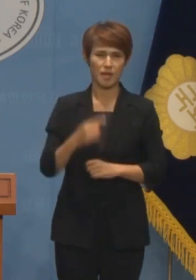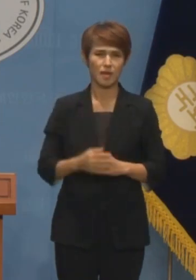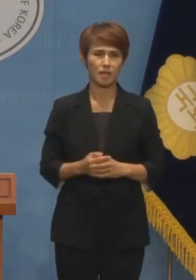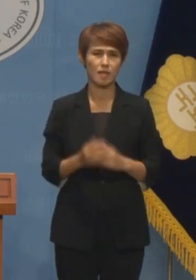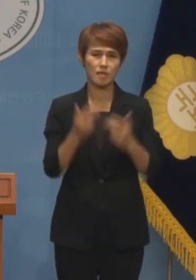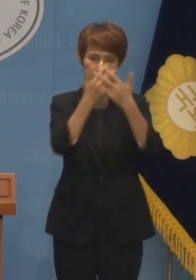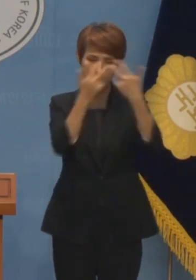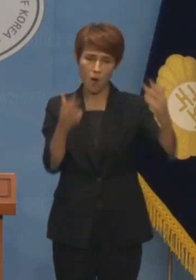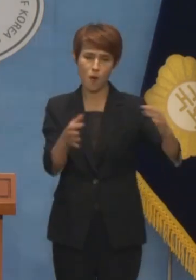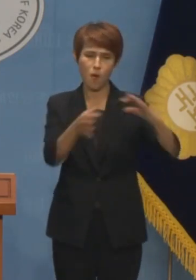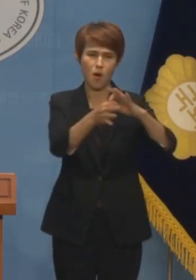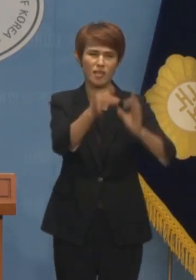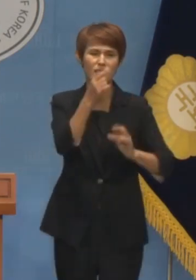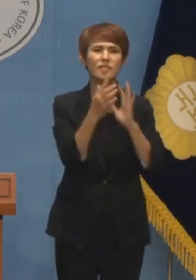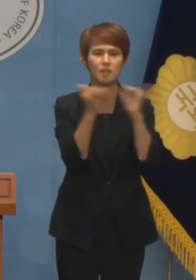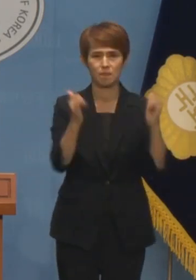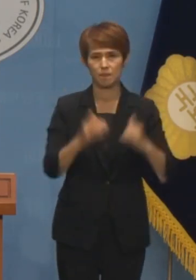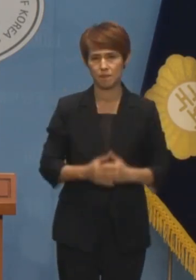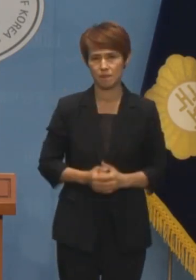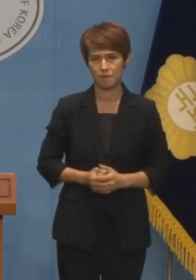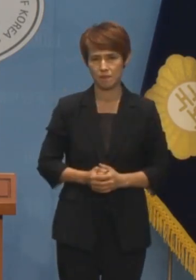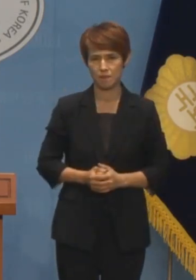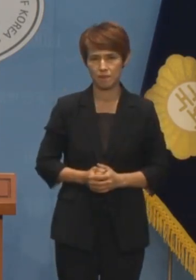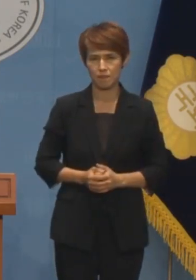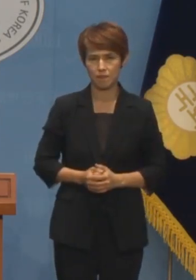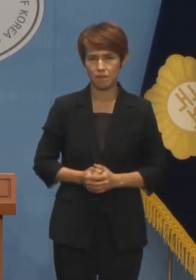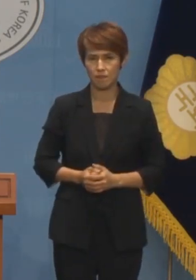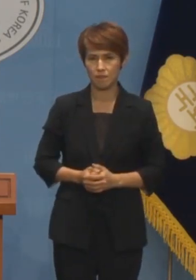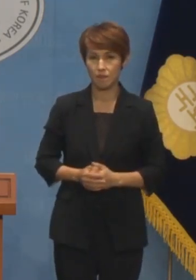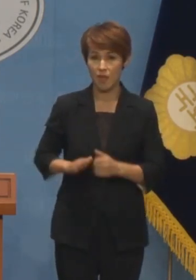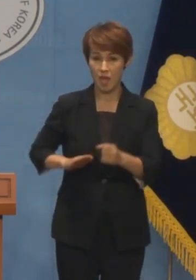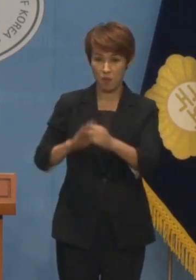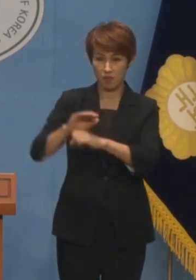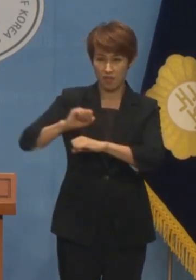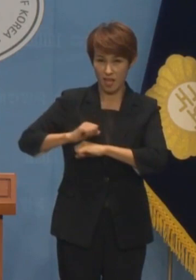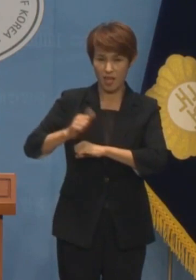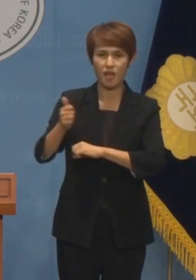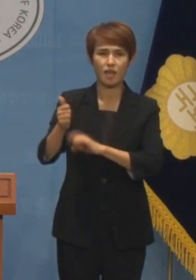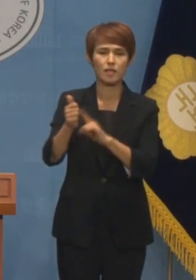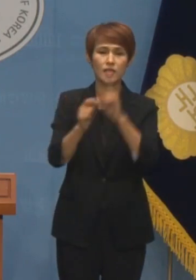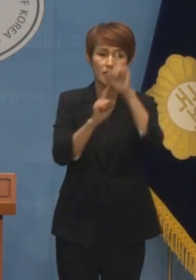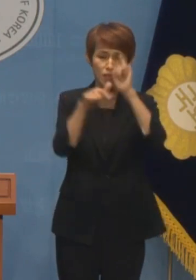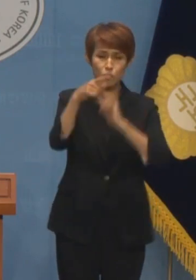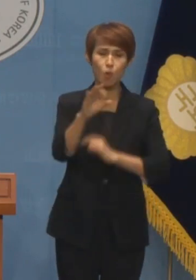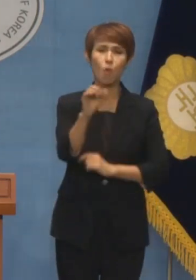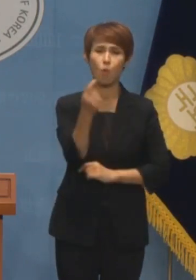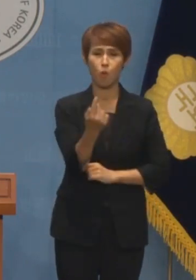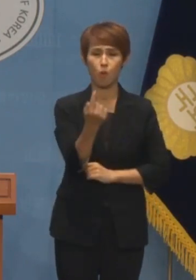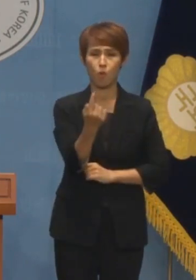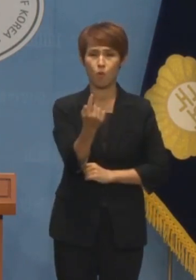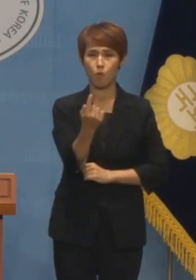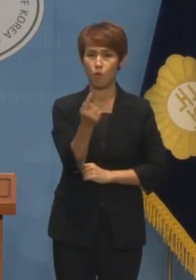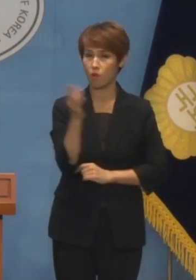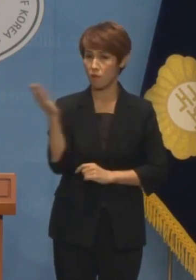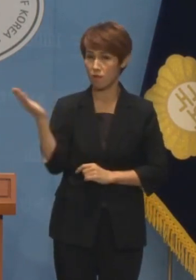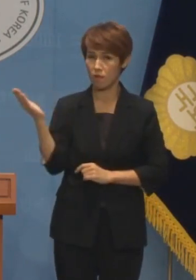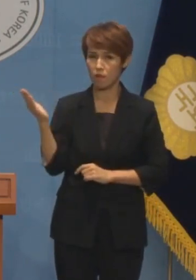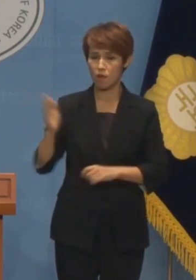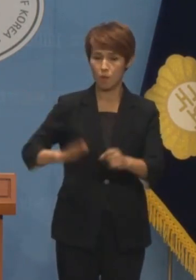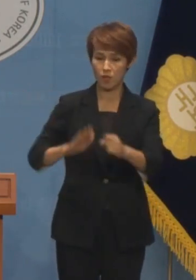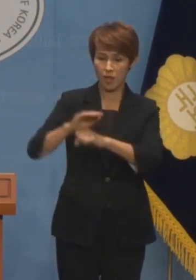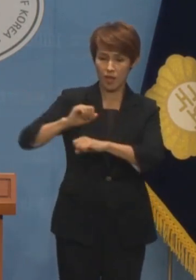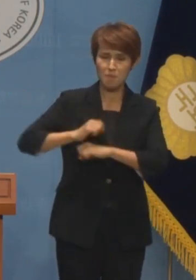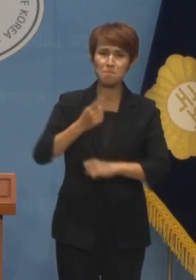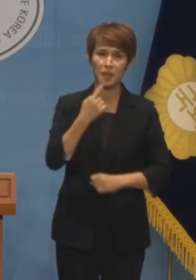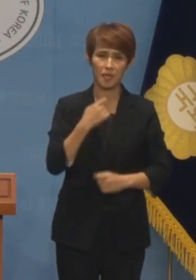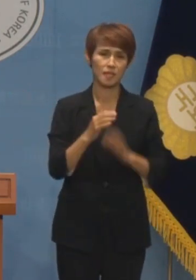전 경호처 출신입니다. 이 사람 해병대 중령. 이 사람이 이종호라는 사람입니다. 이종호도 해병대 병